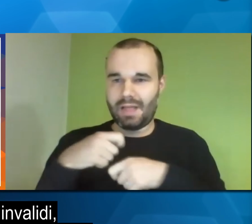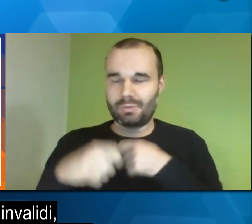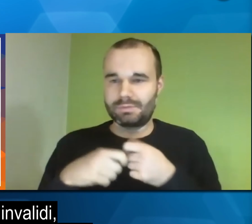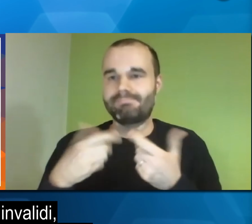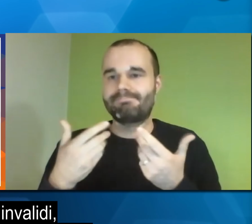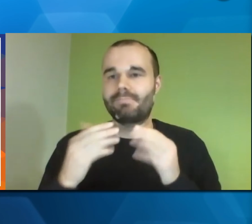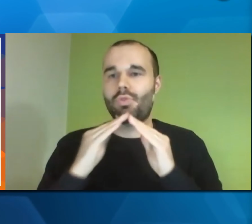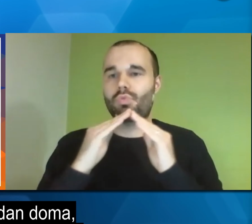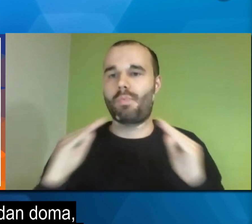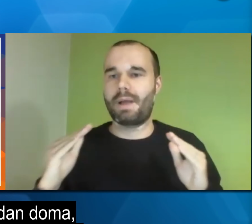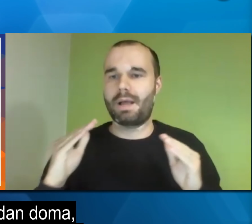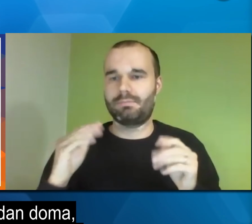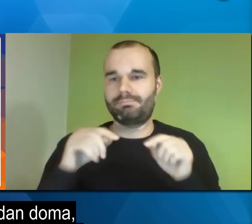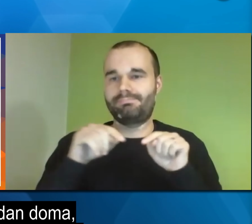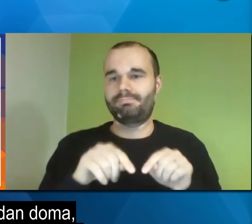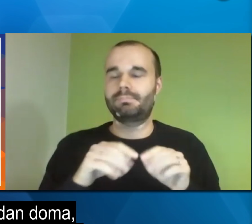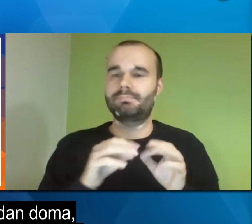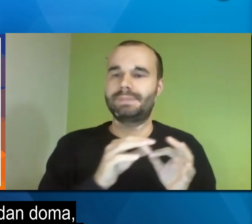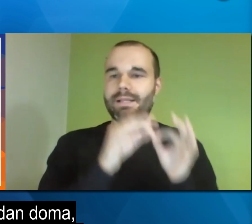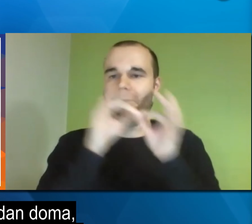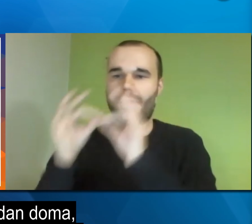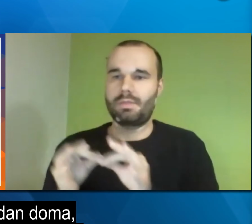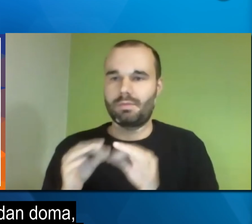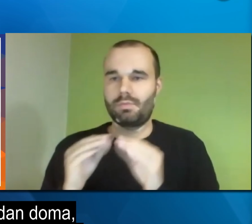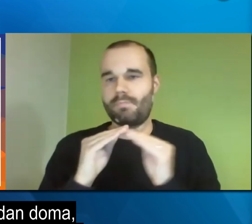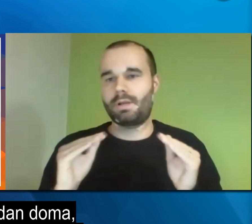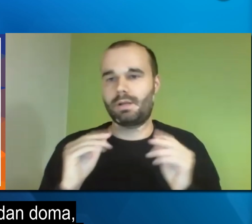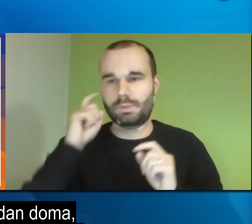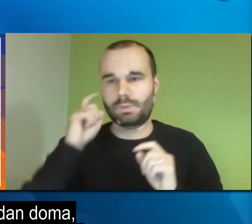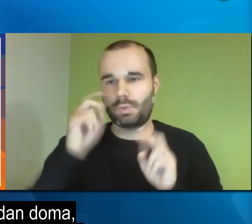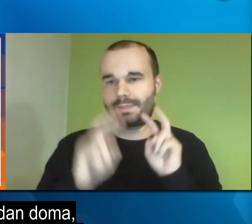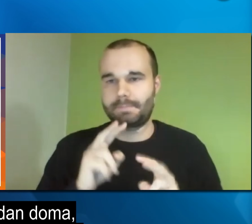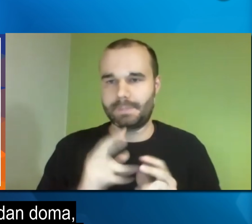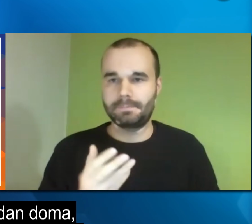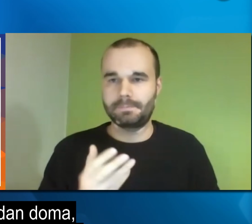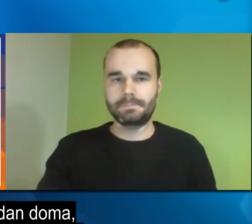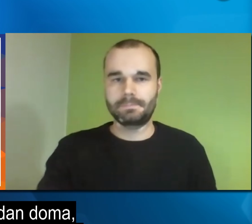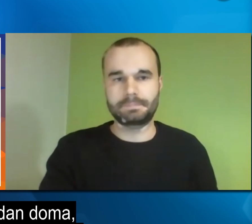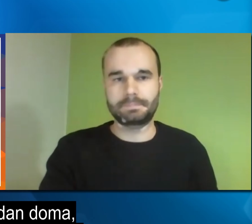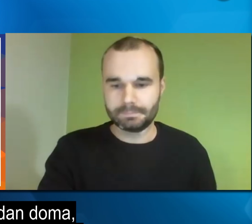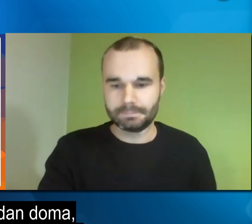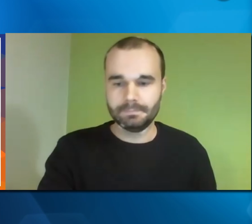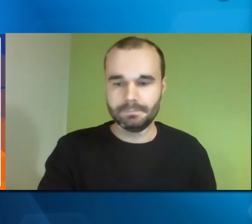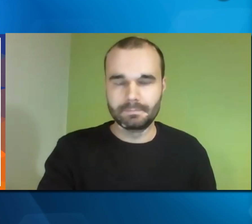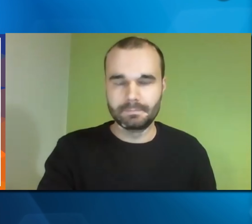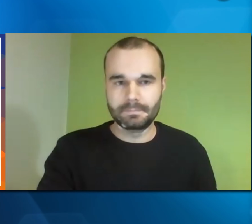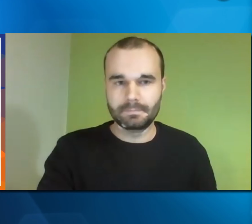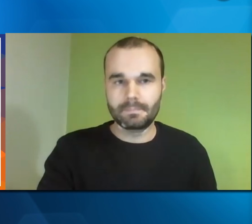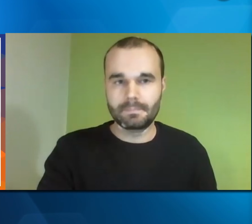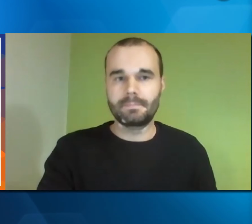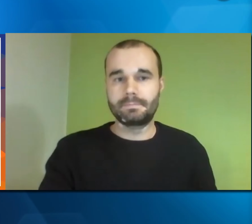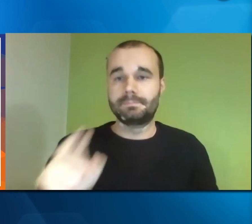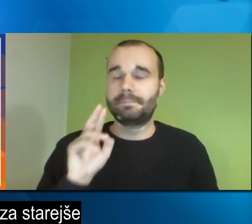ki pač ne morejo delati v delavnici in ostajajo doma cel dan, imajo neko dnevno oskrbo.